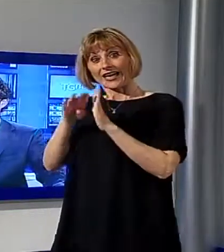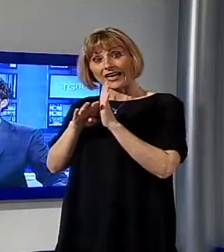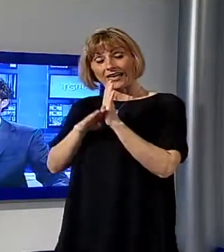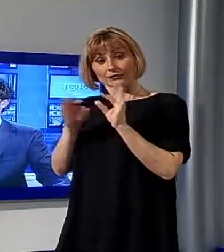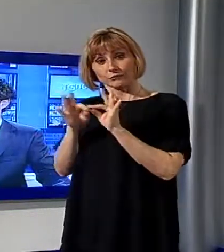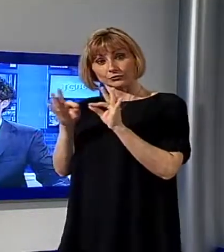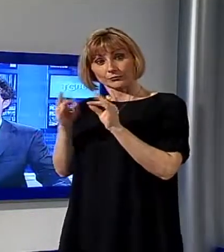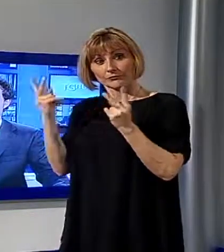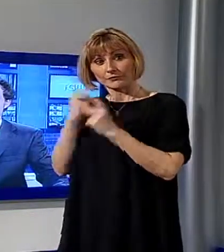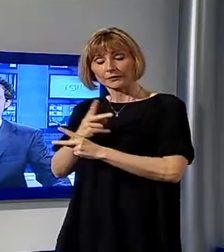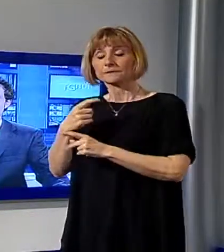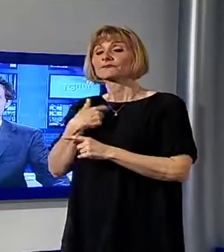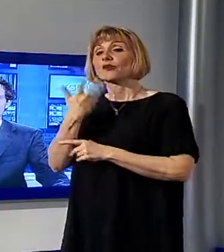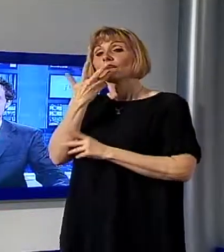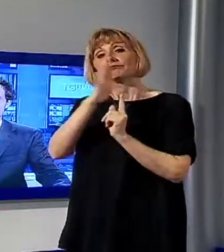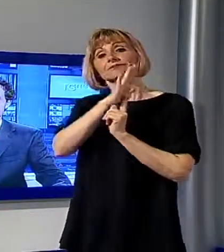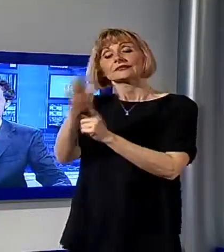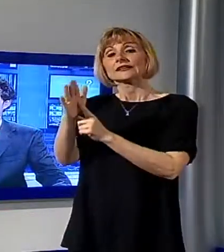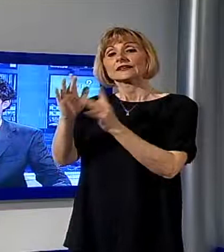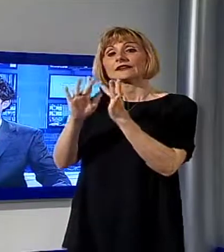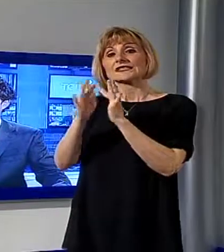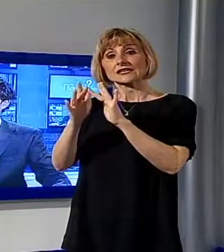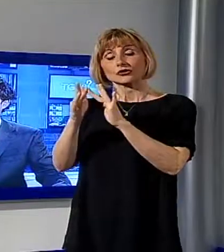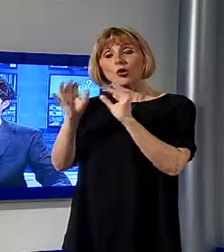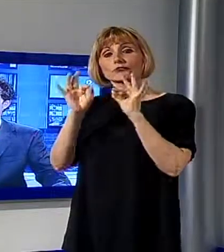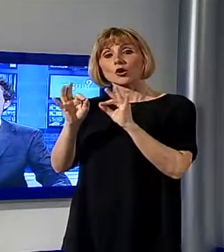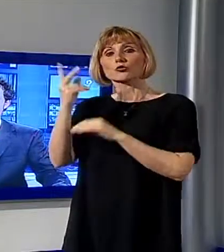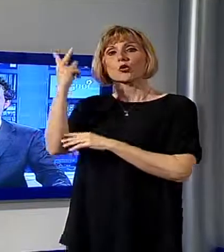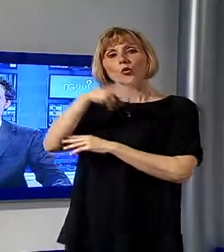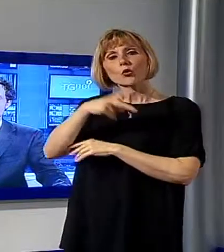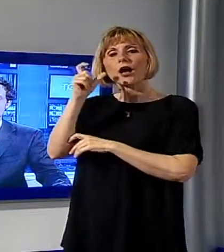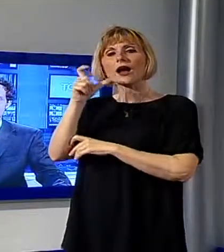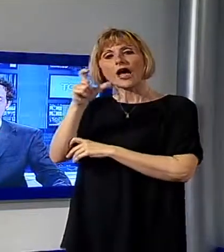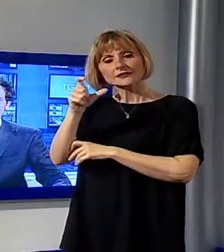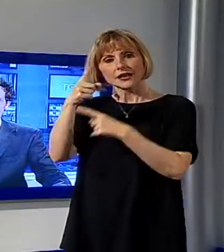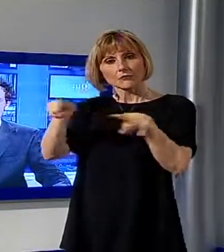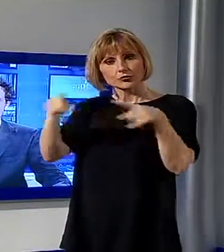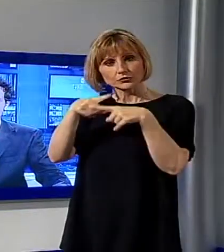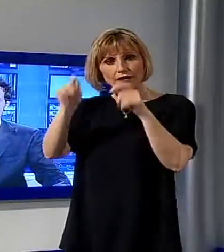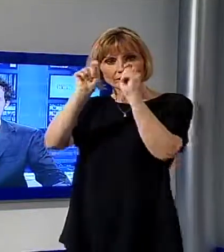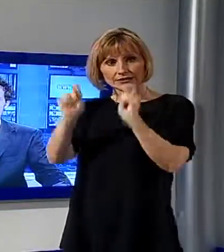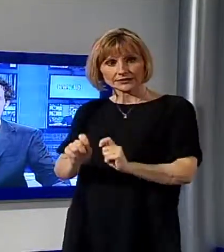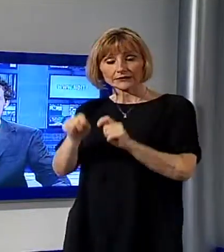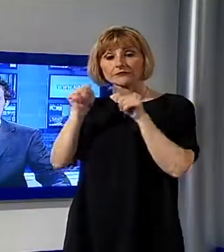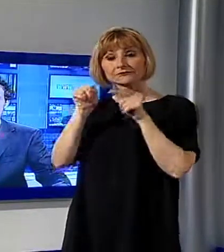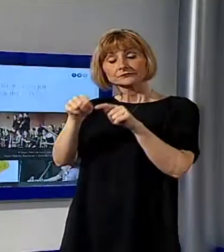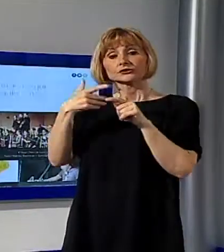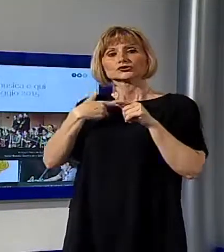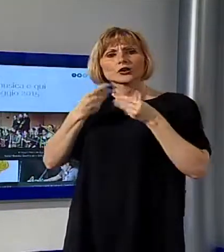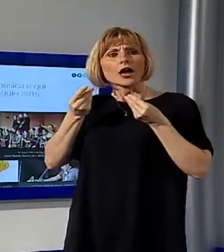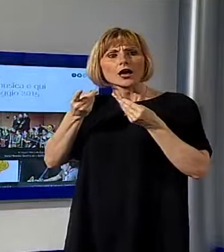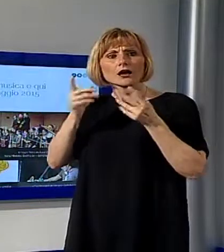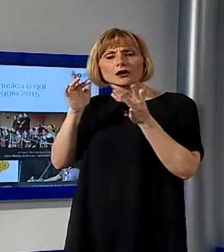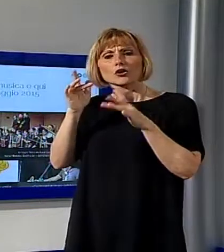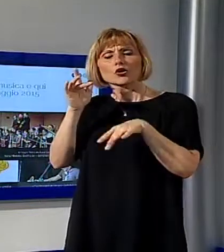sono. Vi faccio vedere il sito internet proprio del Lucca Classica Music Festival. Qua potete trovare tutte le